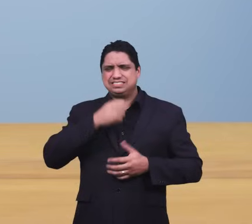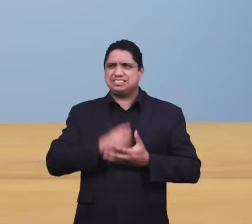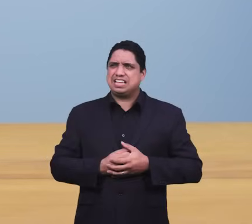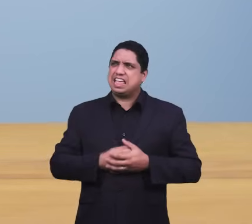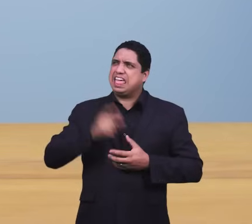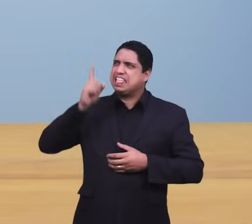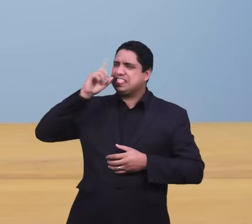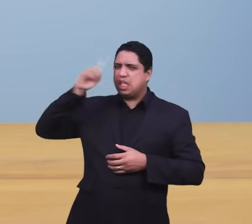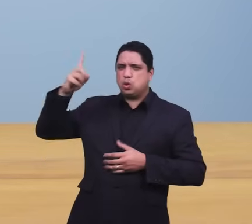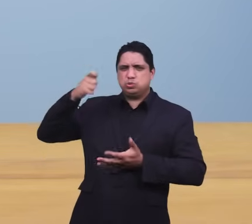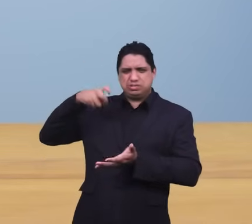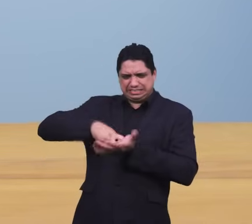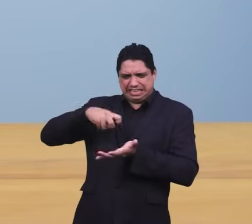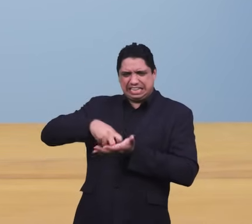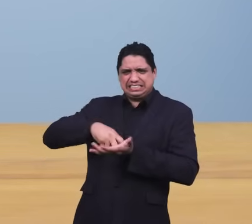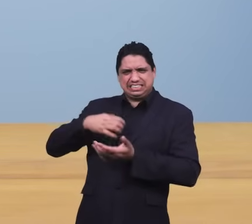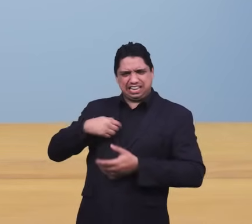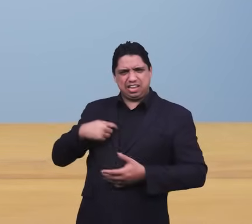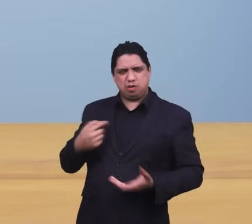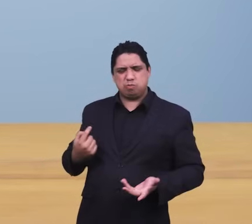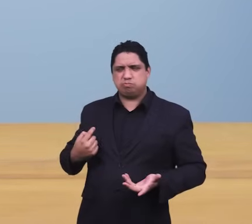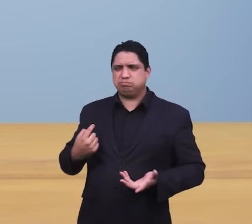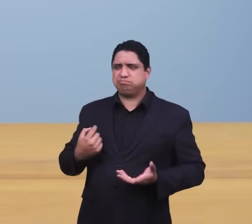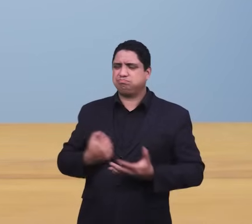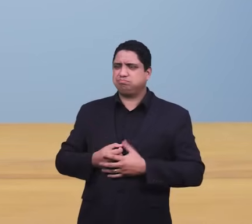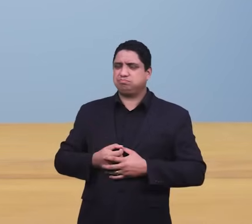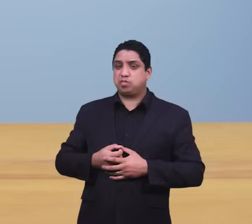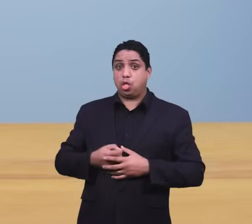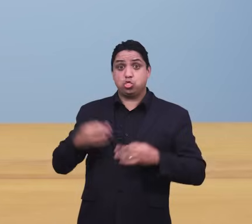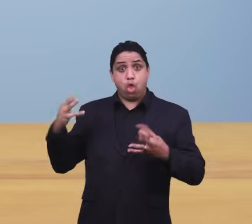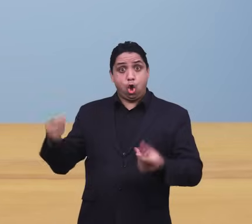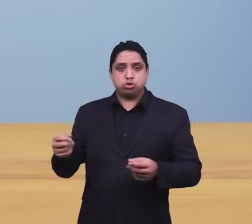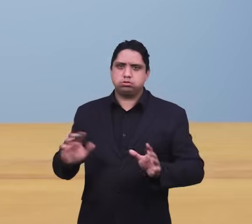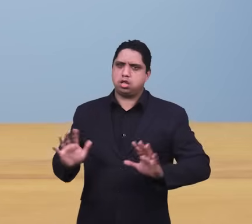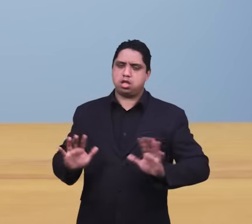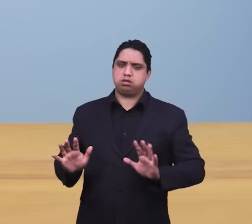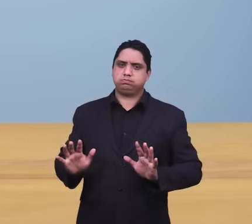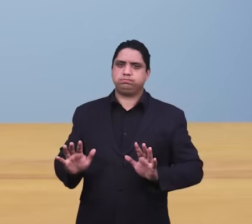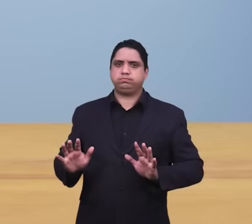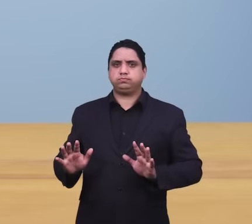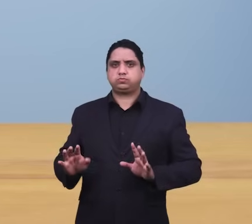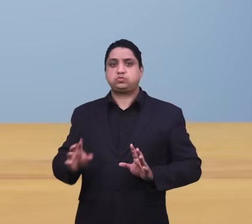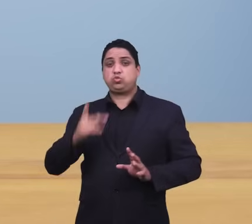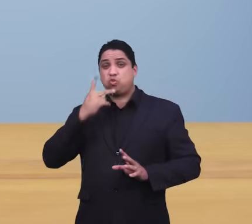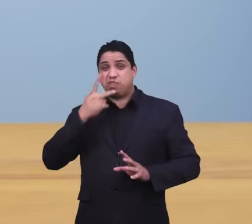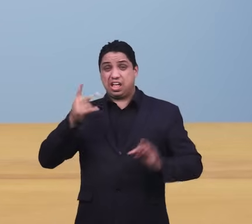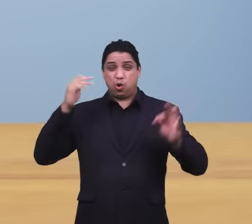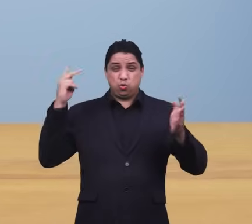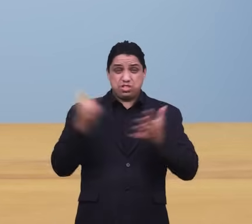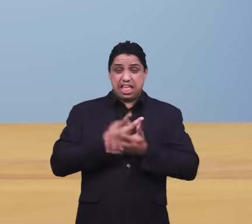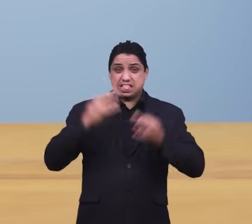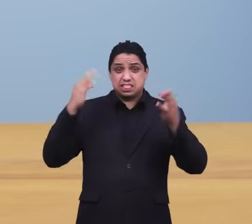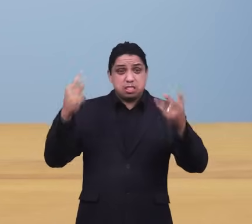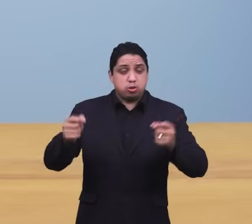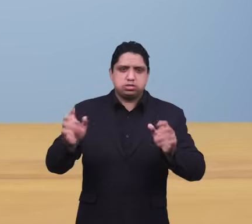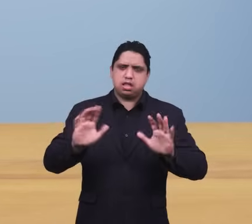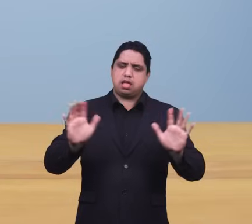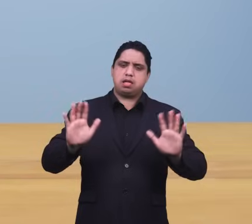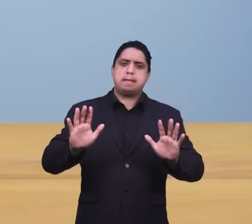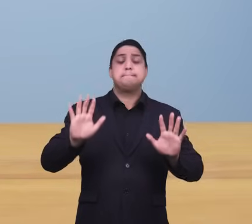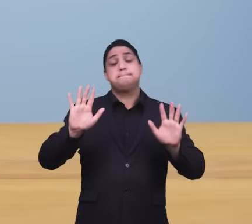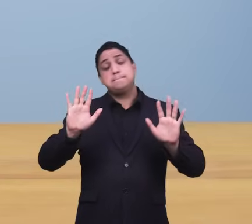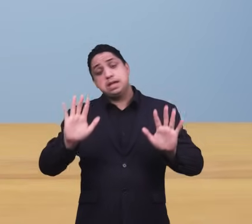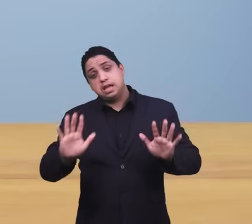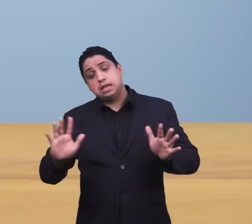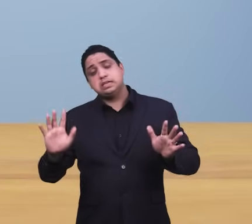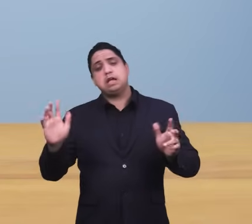Deus? Isso é tão comum, não digo em todos, nós não estamos falando que isso acontece com todos, mas pode acontecer